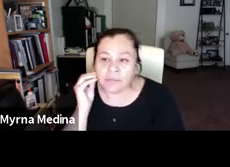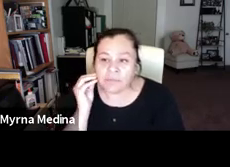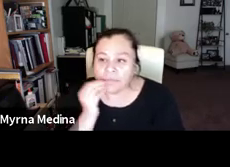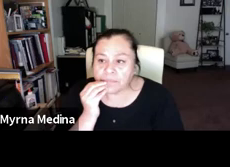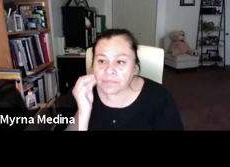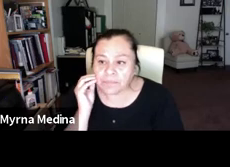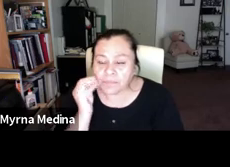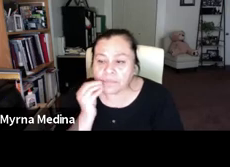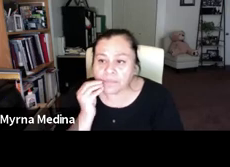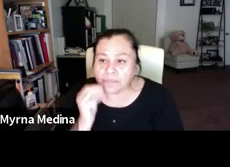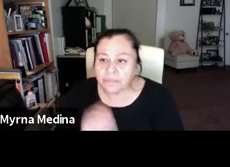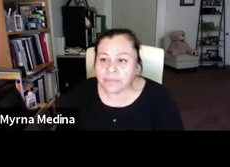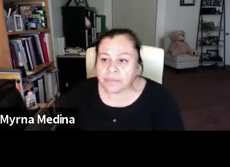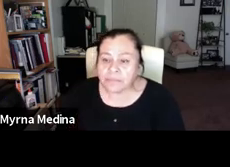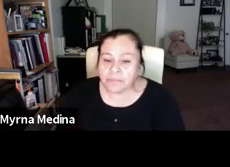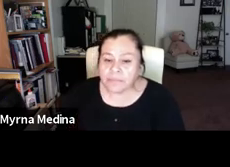boca.